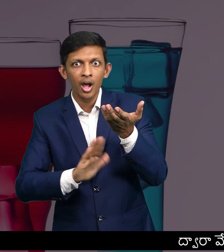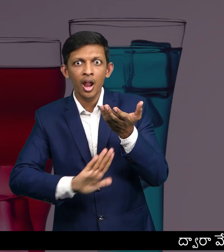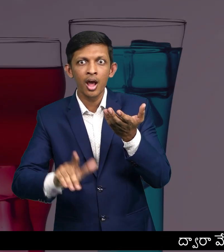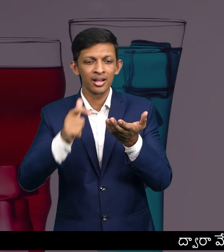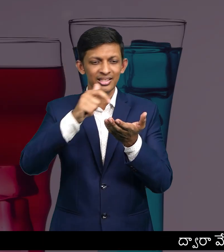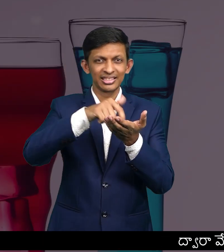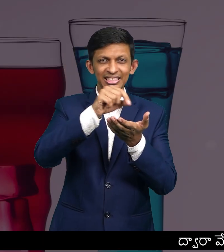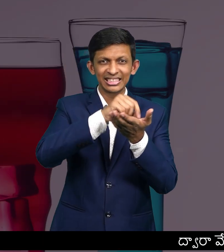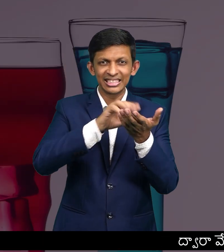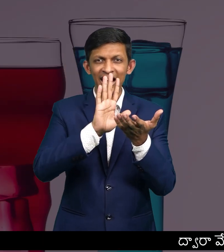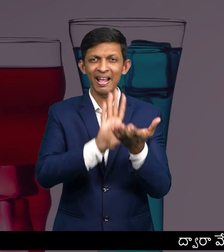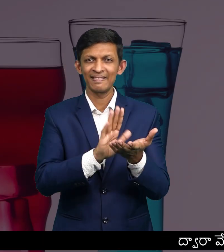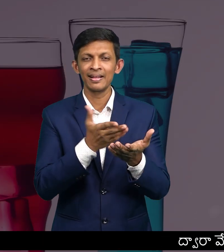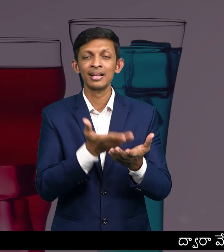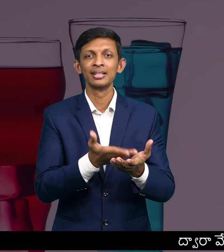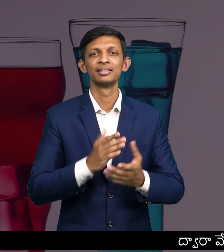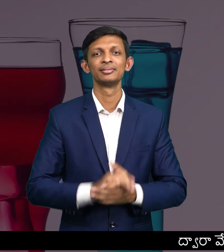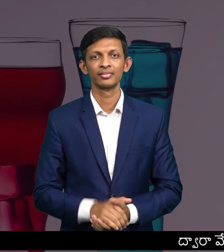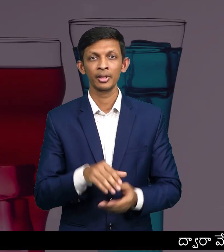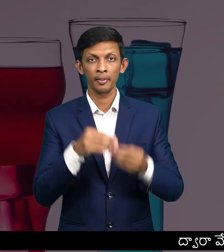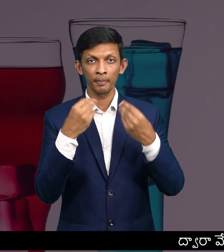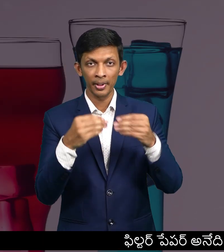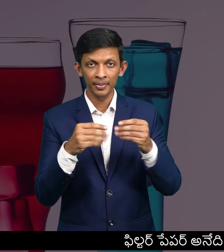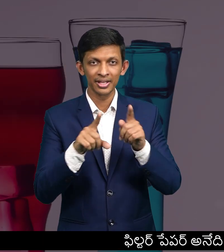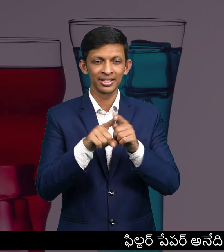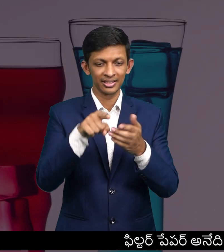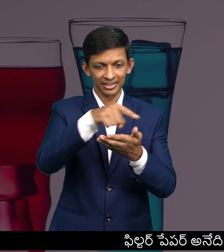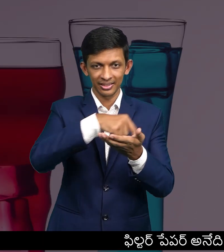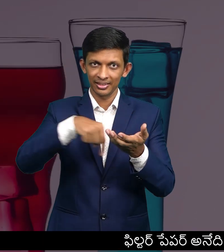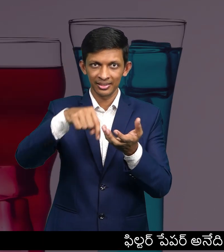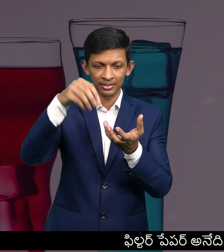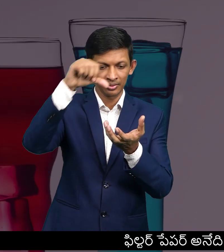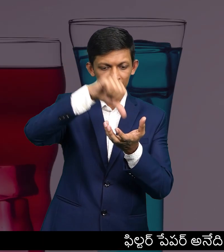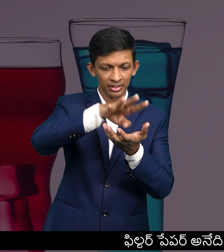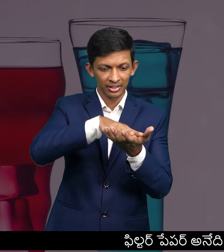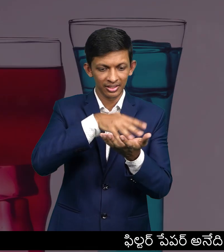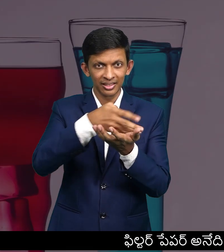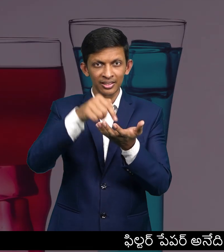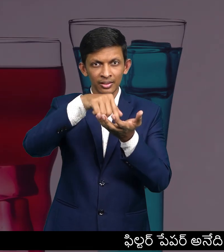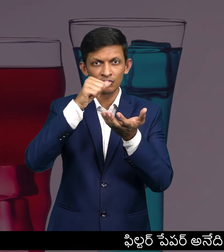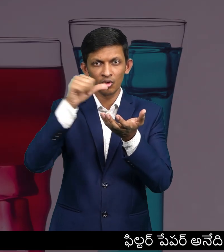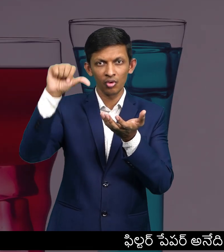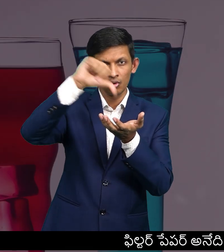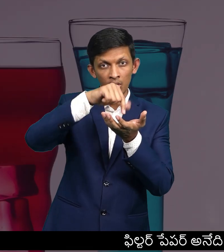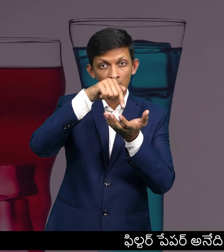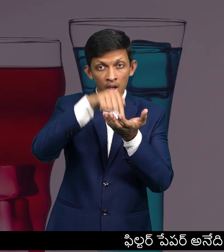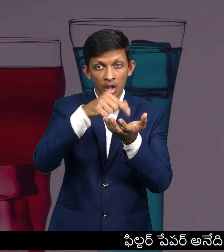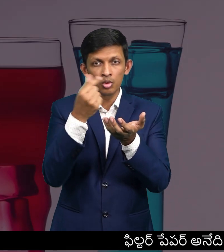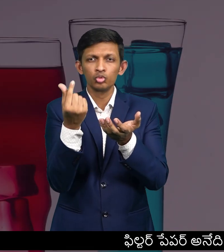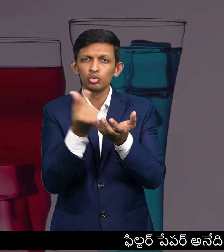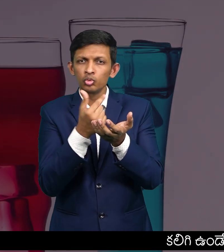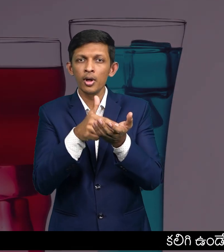ద్వారా వేరు చేయవచ్చు. ఫిల్టర్ పేపర్ అనేది చాలా సన్నని రంధ్రాలను కలిగి